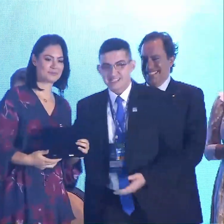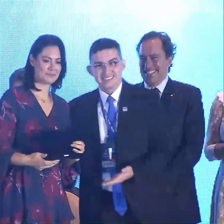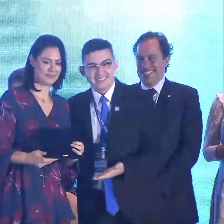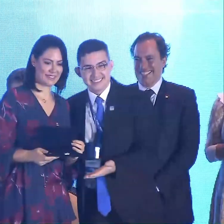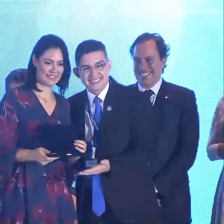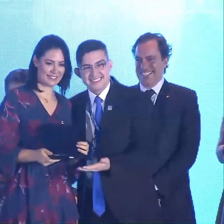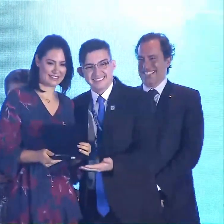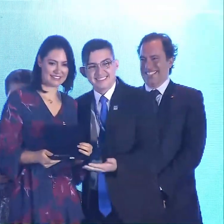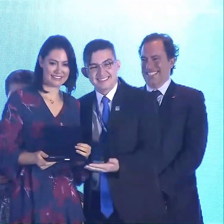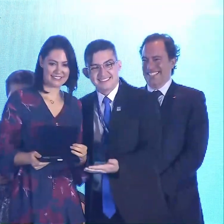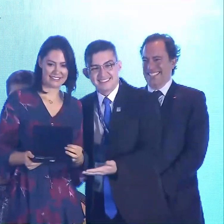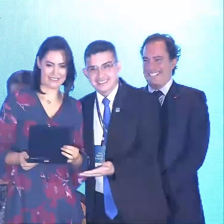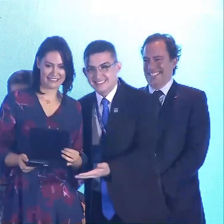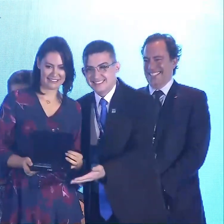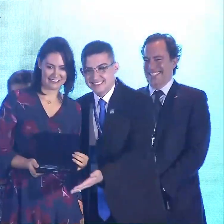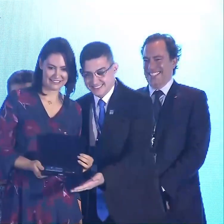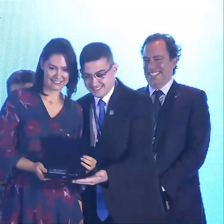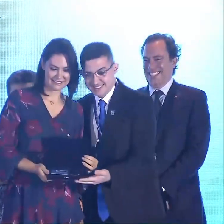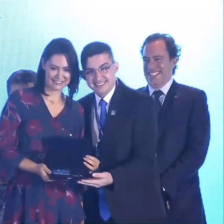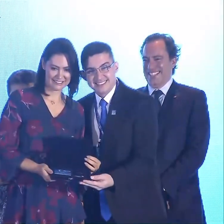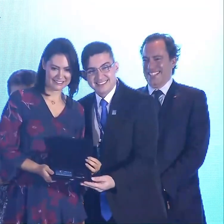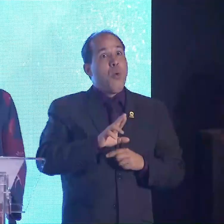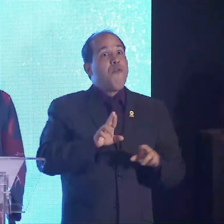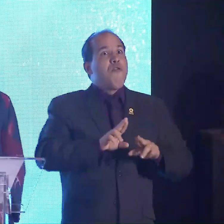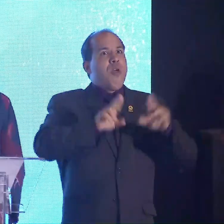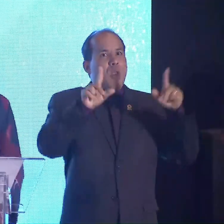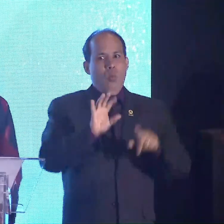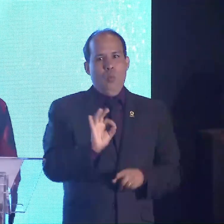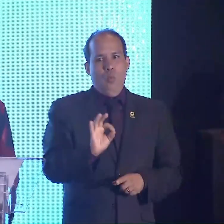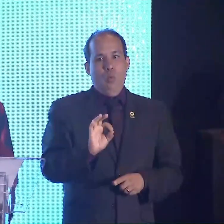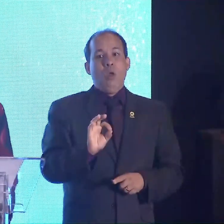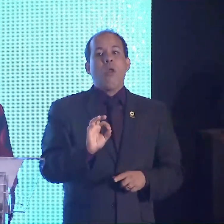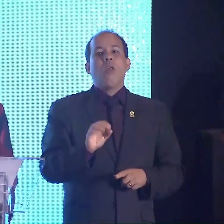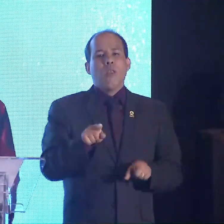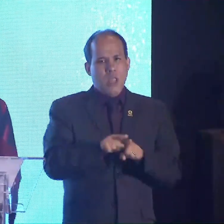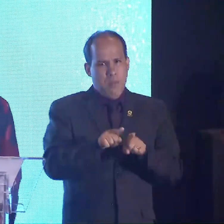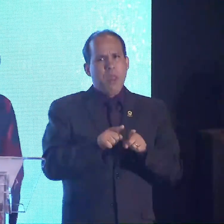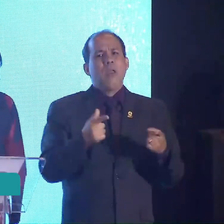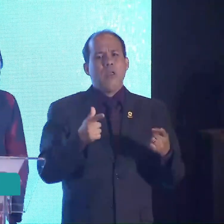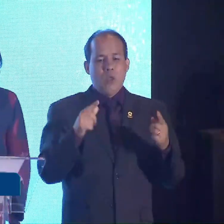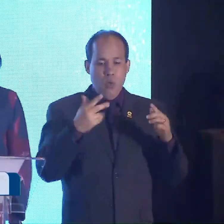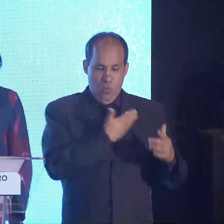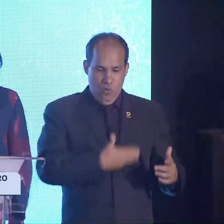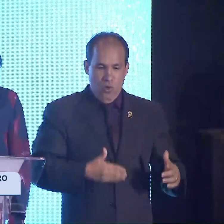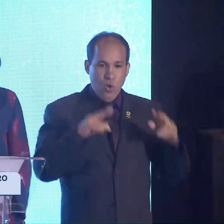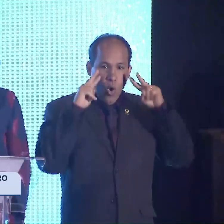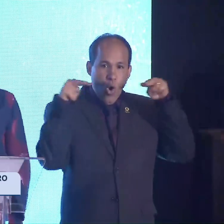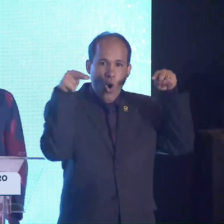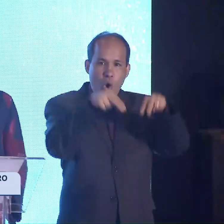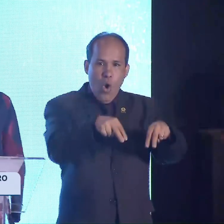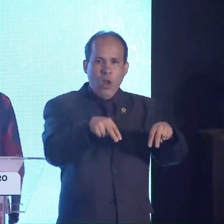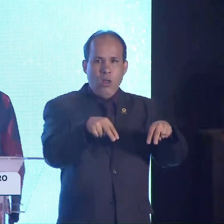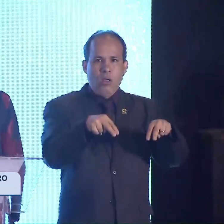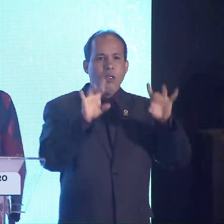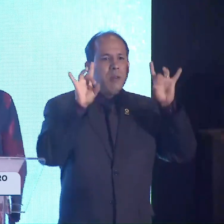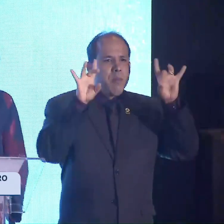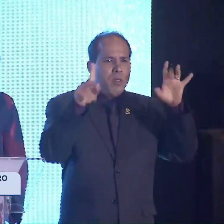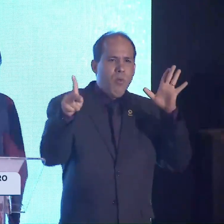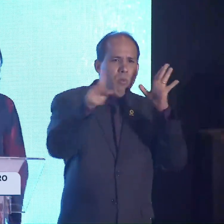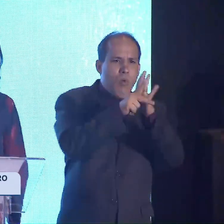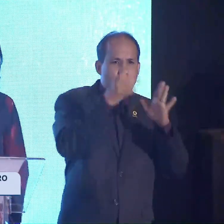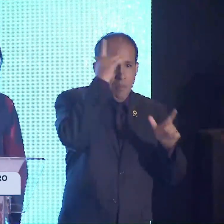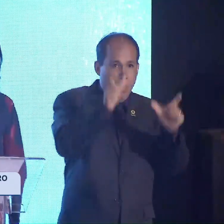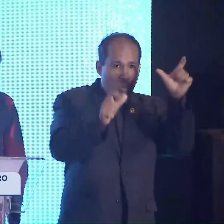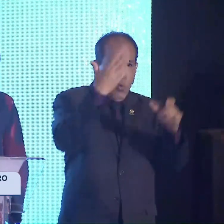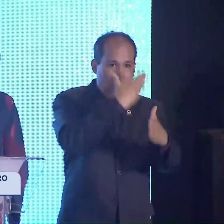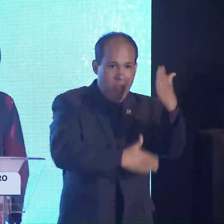Michele Bolsonaro, também participou da abertura do evento. Este governo tem um olhar especial para as pessoas com deficiência e